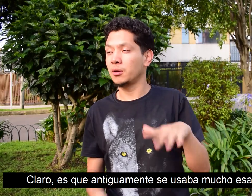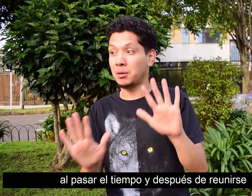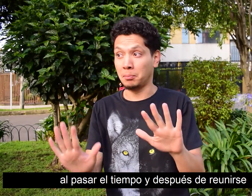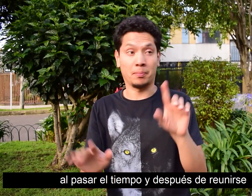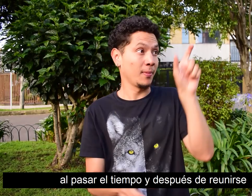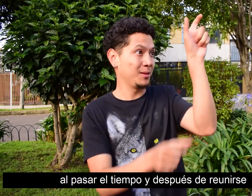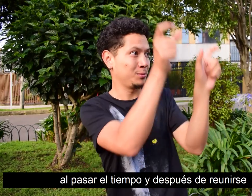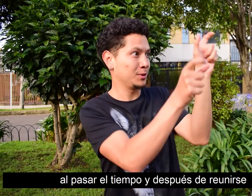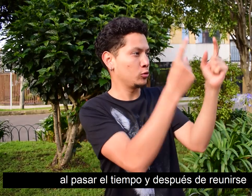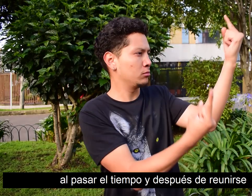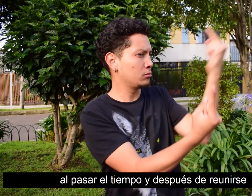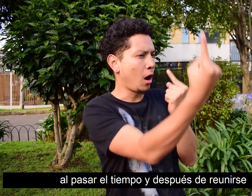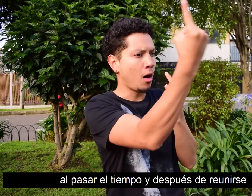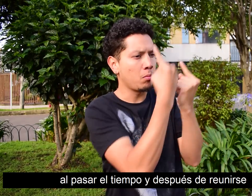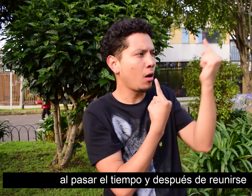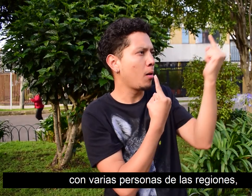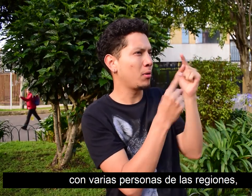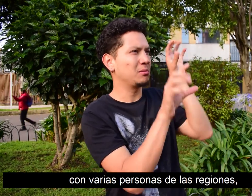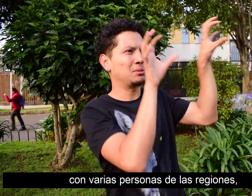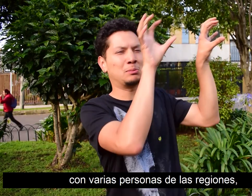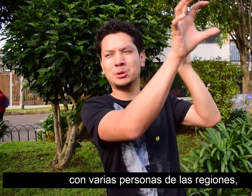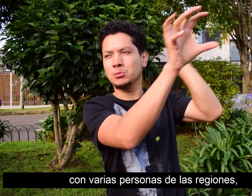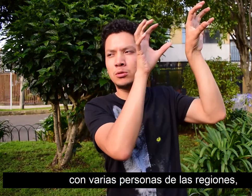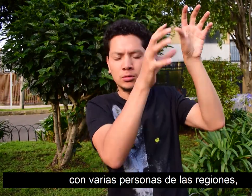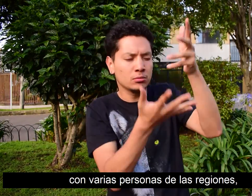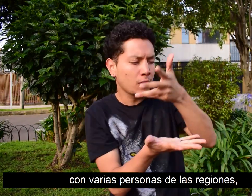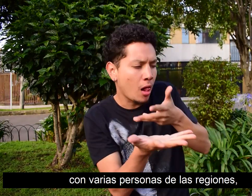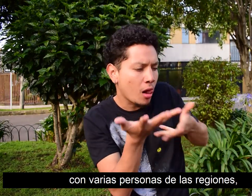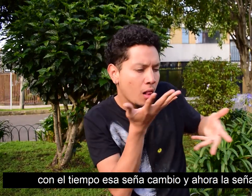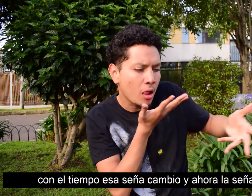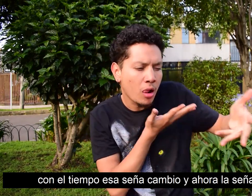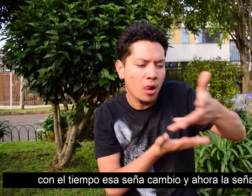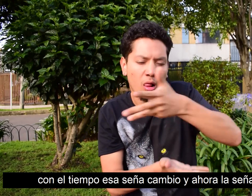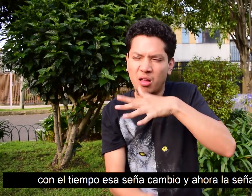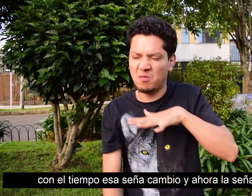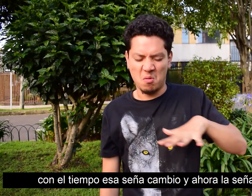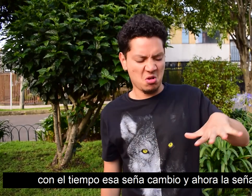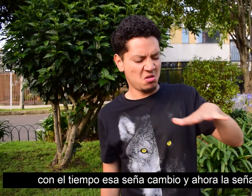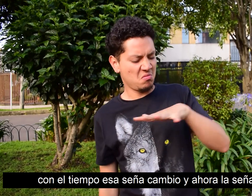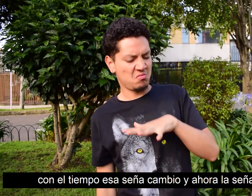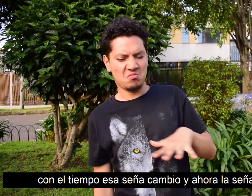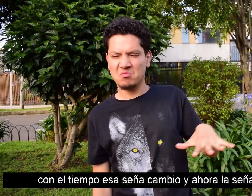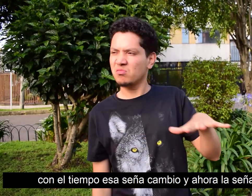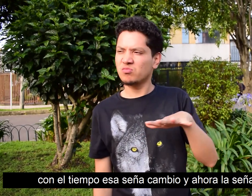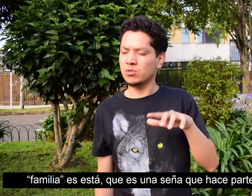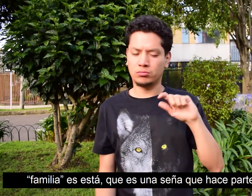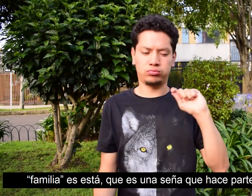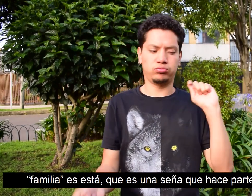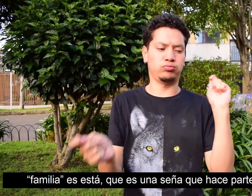Al pasar el tiempo y después de reunirse con varias personas de las regiones, con el tiempo esa seña cambió y ahora la seña de familia es